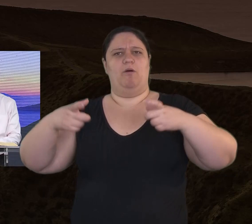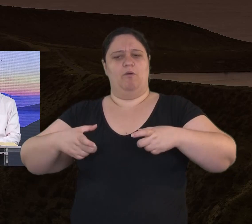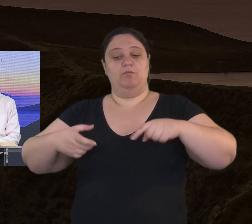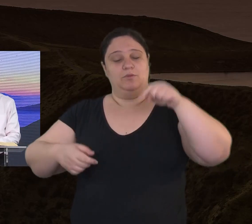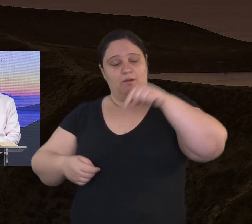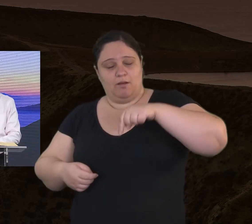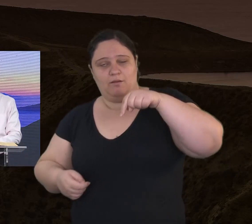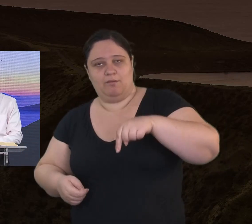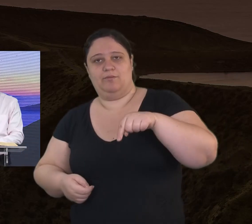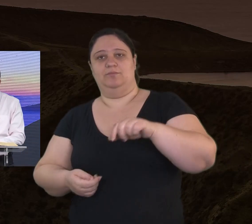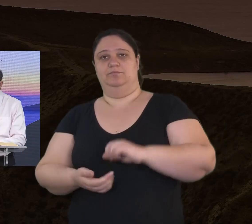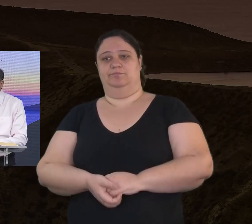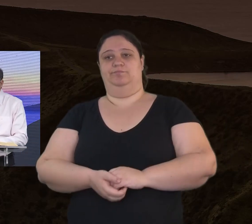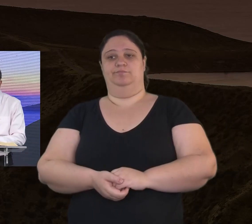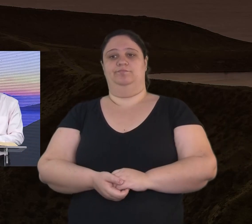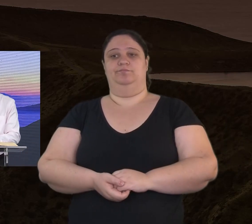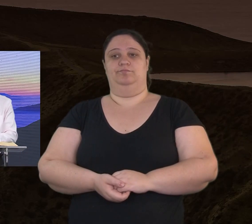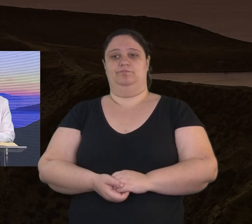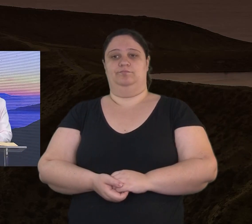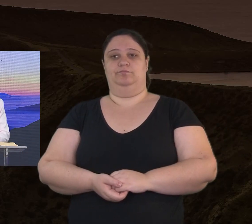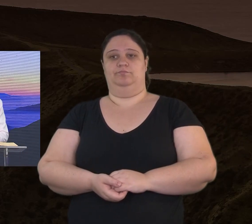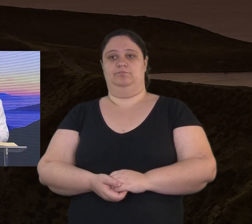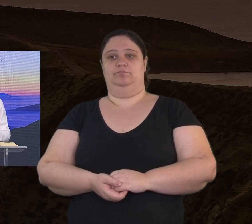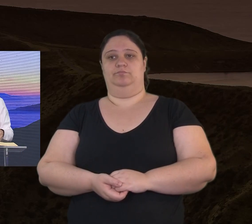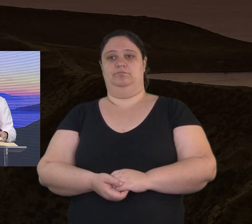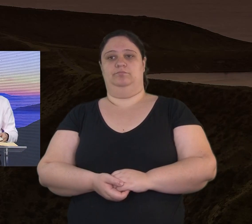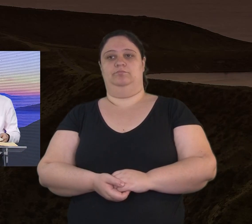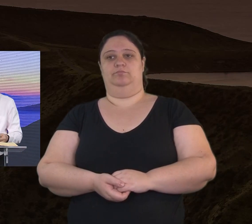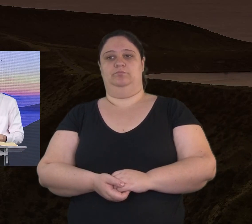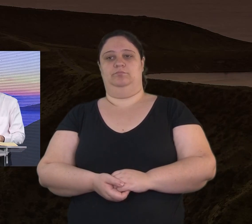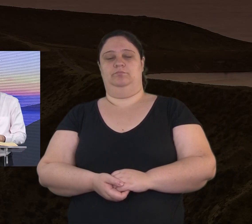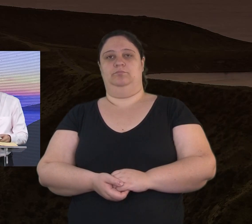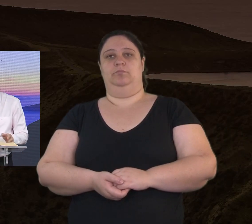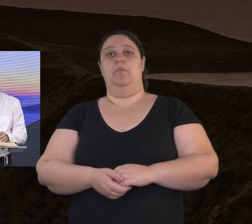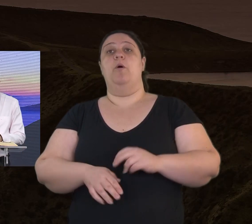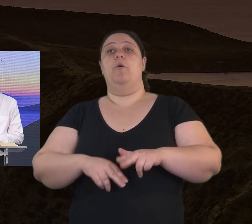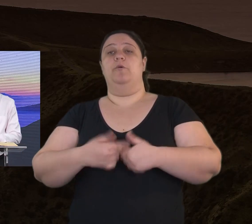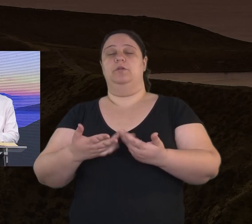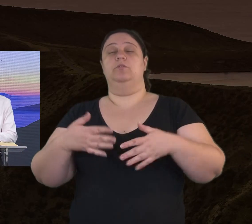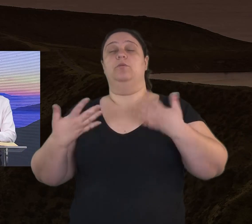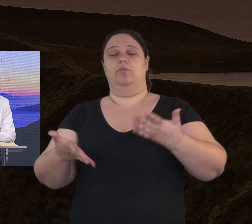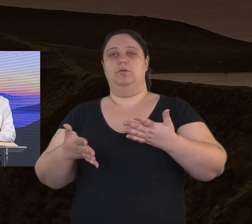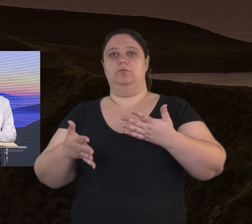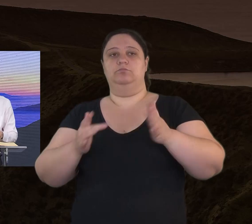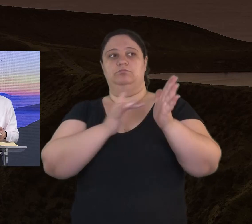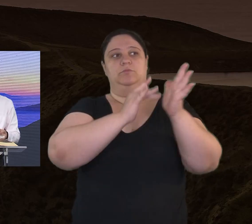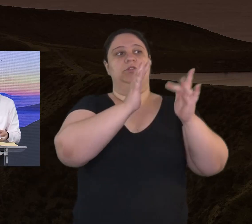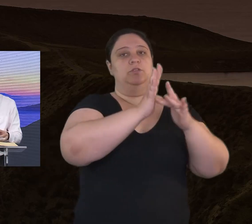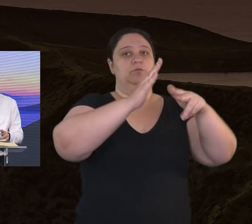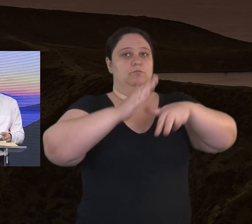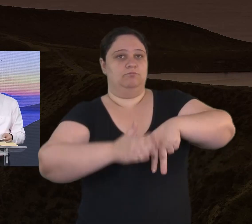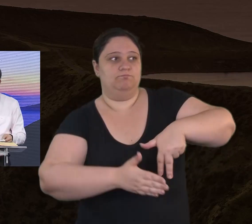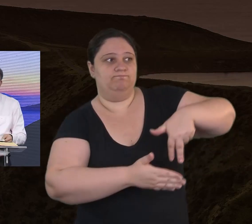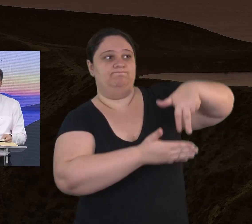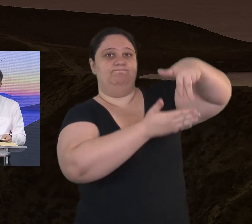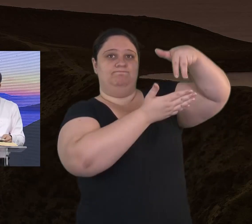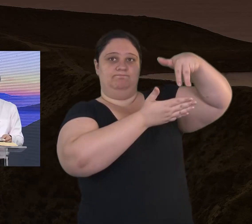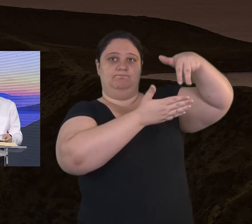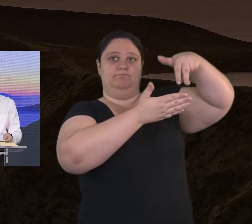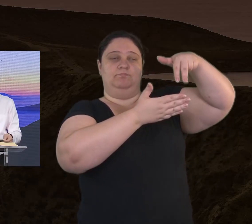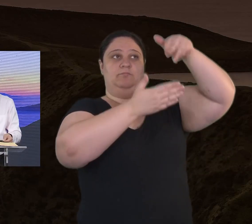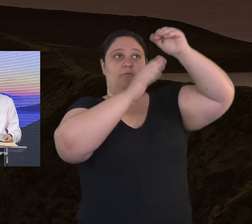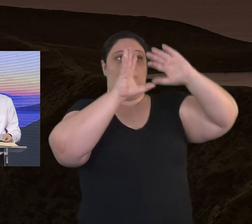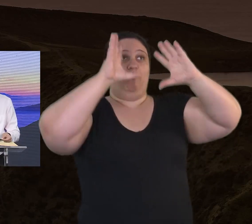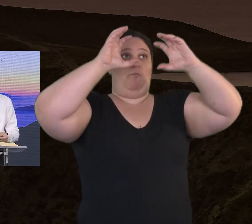região. Por isso, quando Deus ressuscitou a Jesus Cristo, Deus o ressuscitou acima